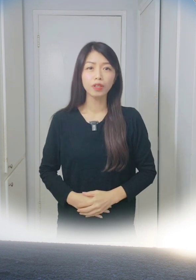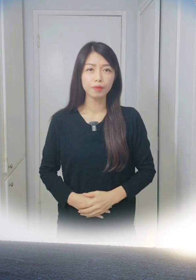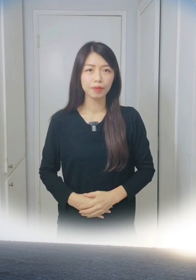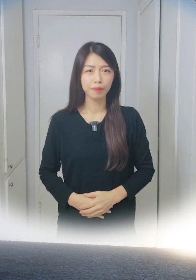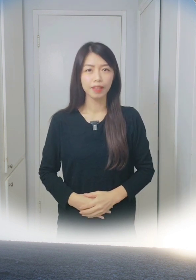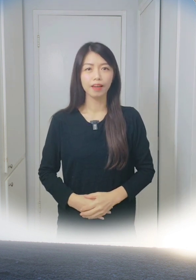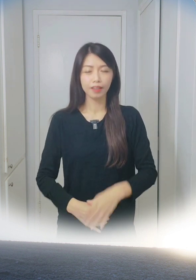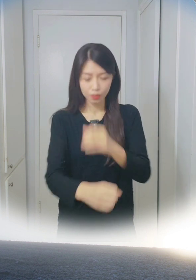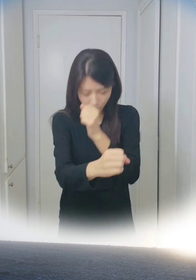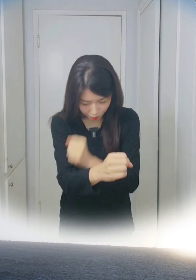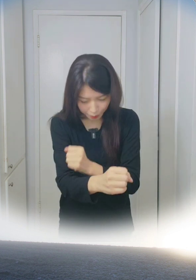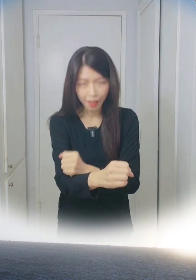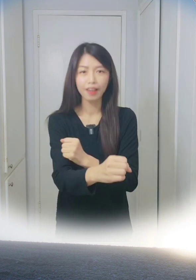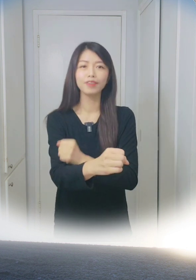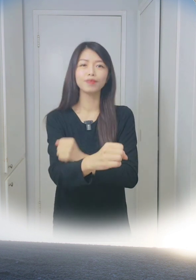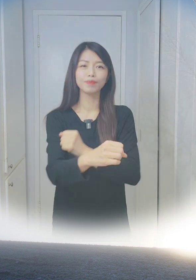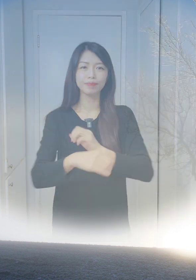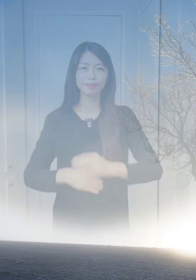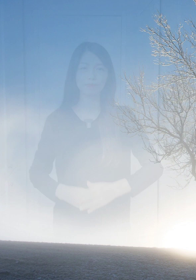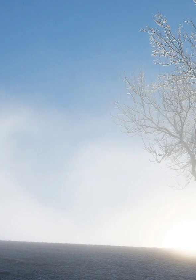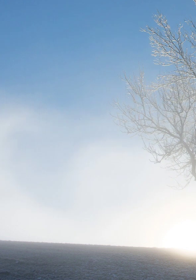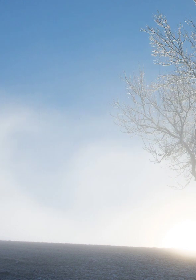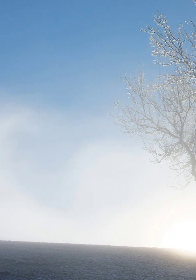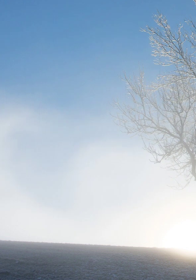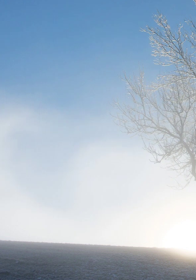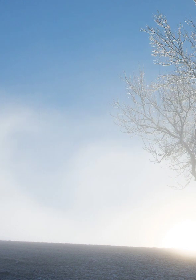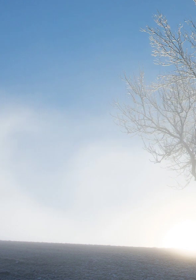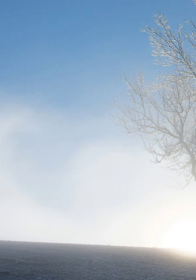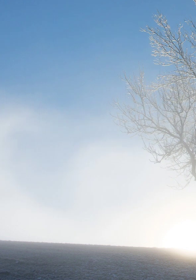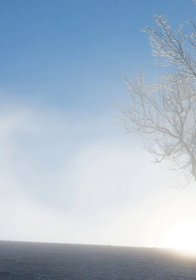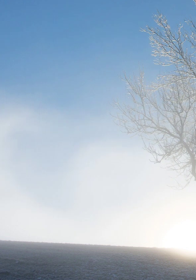이렇게 표현하시면 됩니다. 수고하셨습니다.